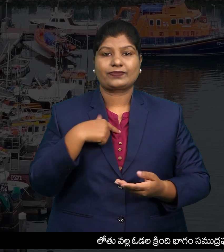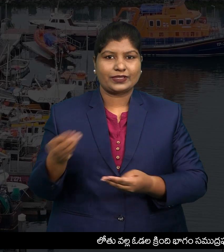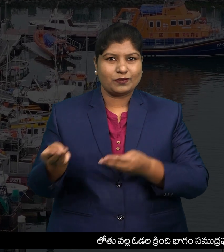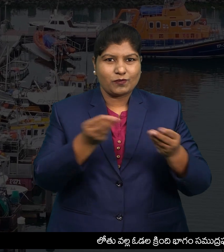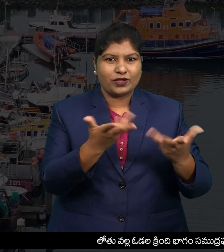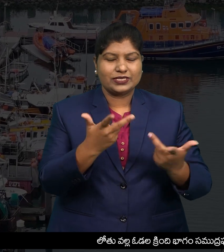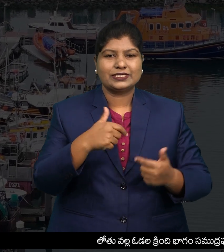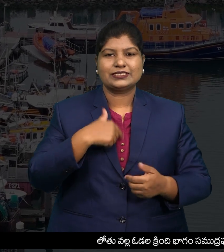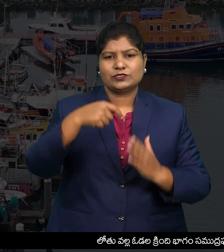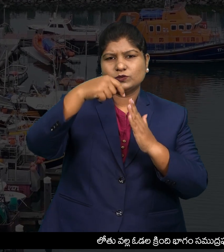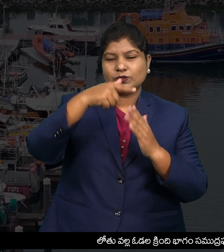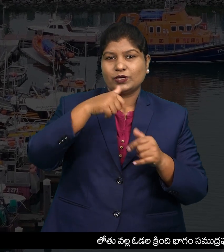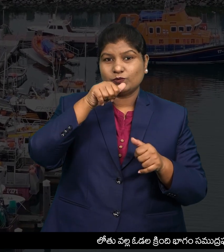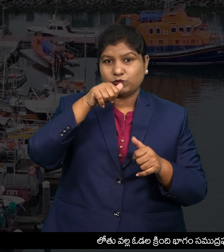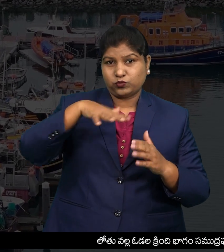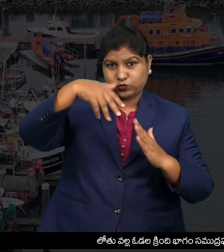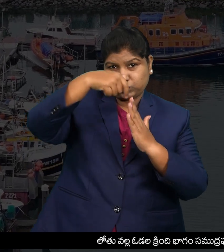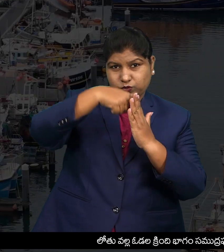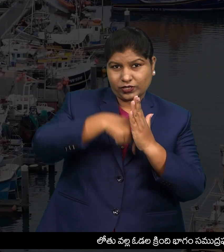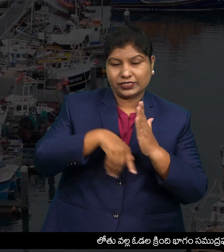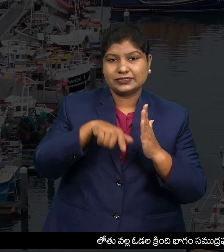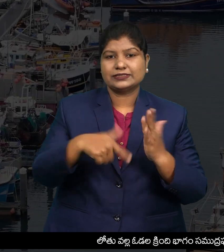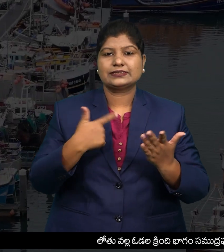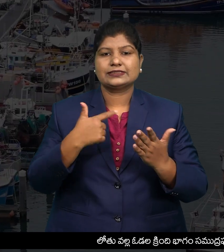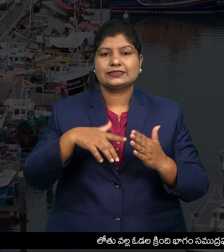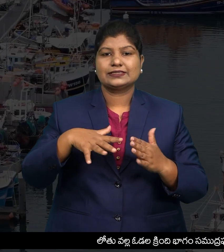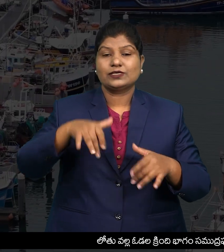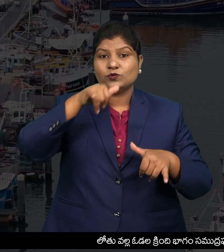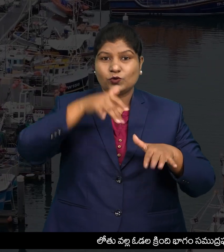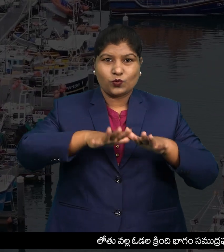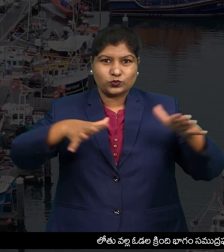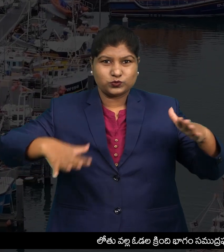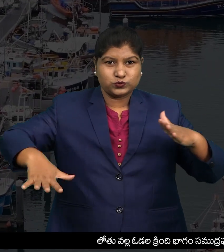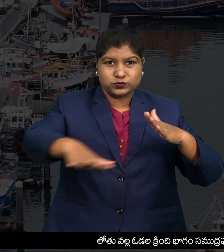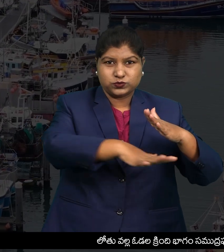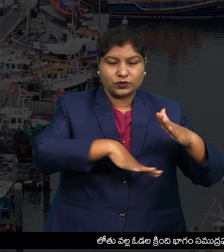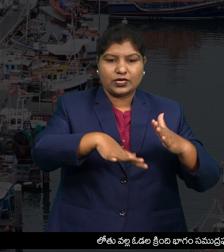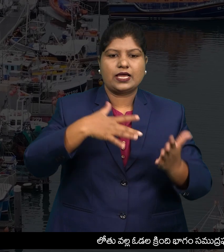లోతు వల్ల ఓడల క్రింది భాగం సముద్రపు ఉపరితలంకు తగలకుండా సురక్షితంగా ఉంటాయి.